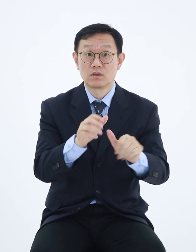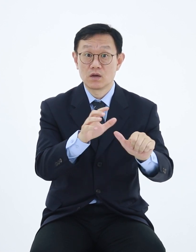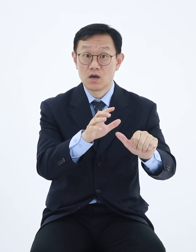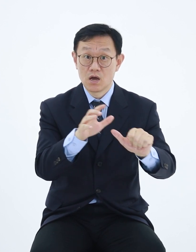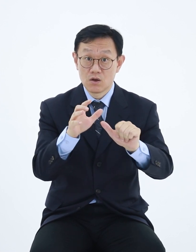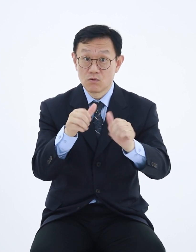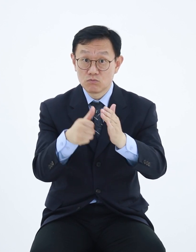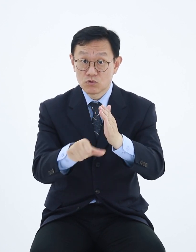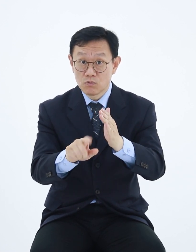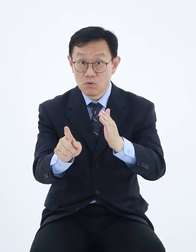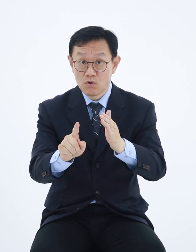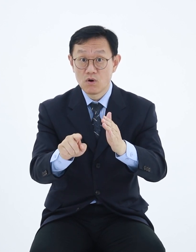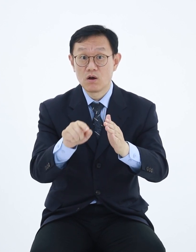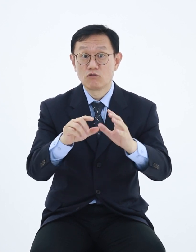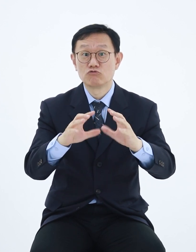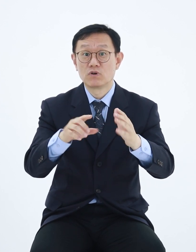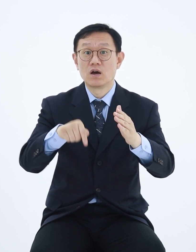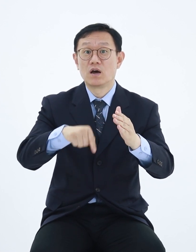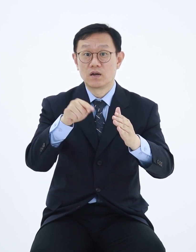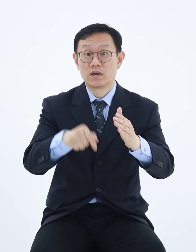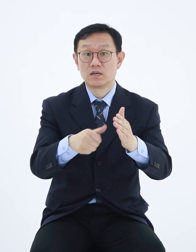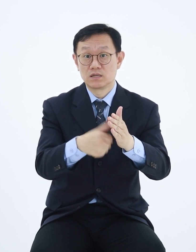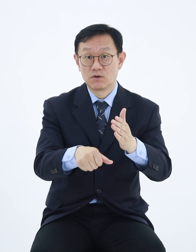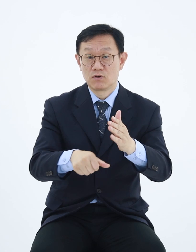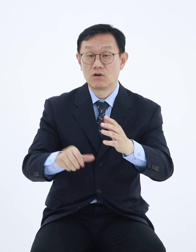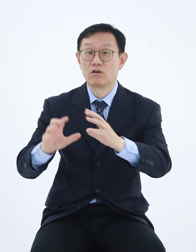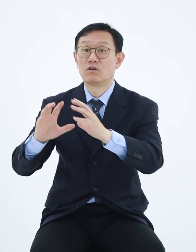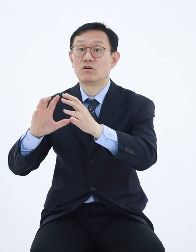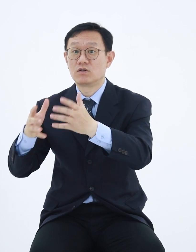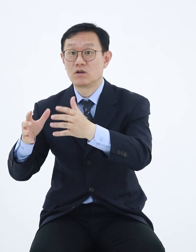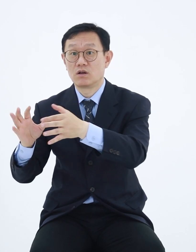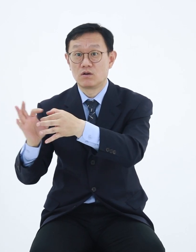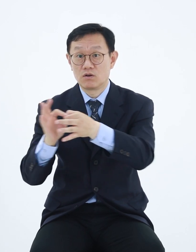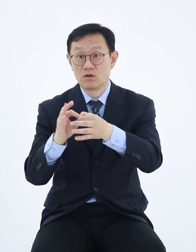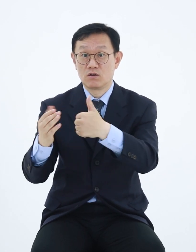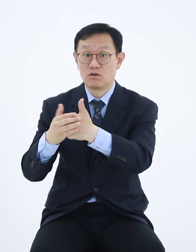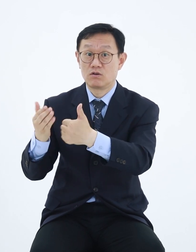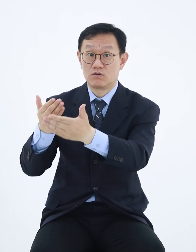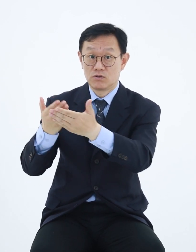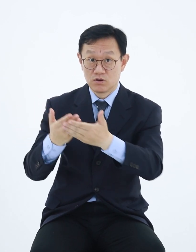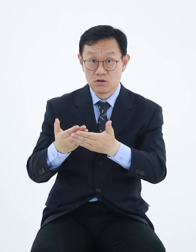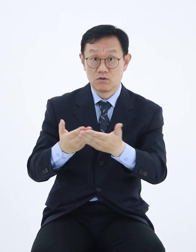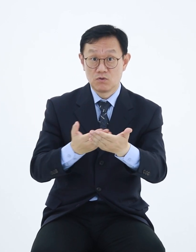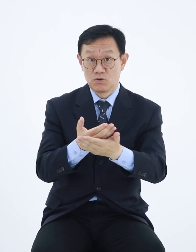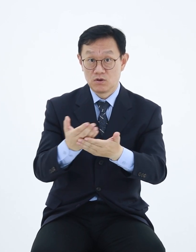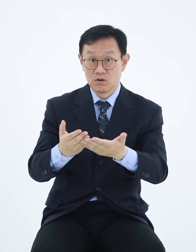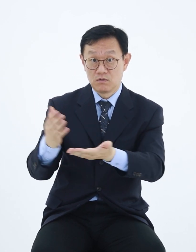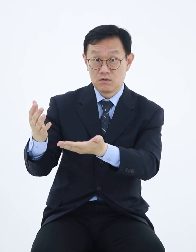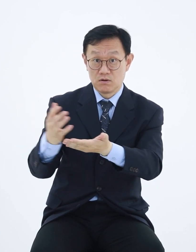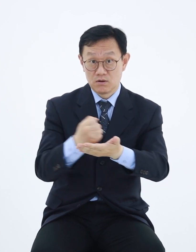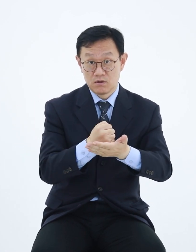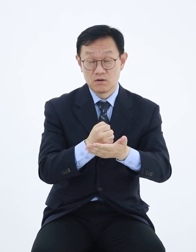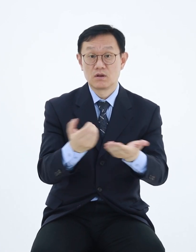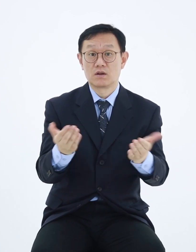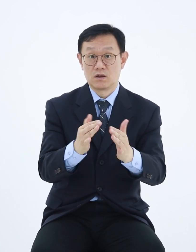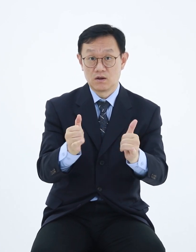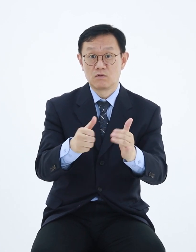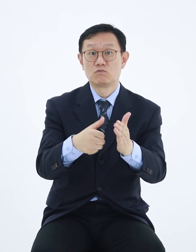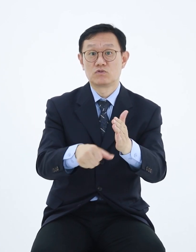가용자원이란 한 국가 내의 자원과 국제협력과 원조를 통해 국제 공동체로부터 얻을 수 있는 인적 물적 자원을 말한다.